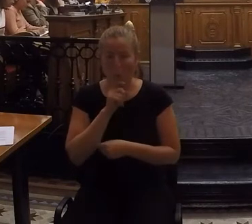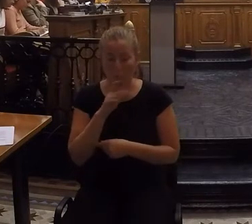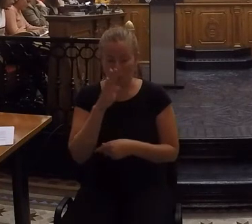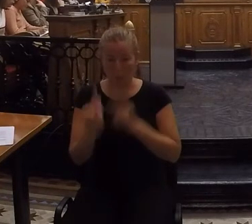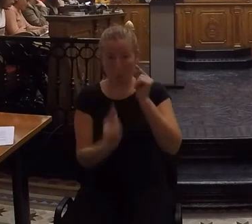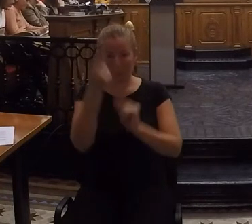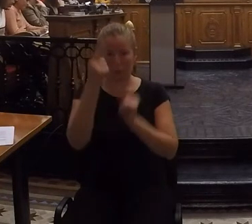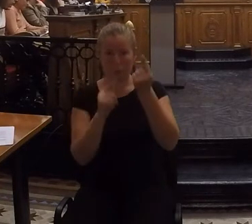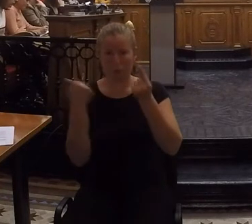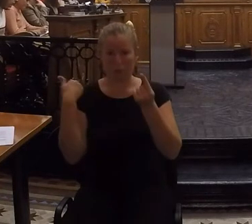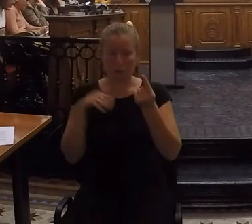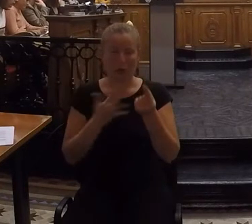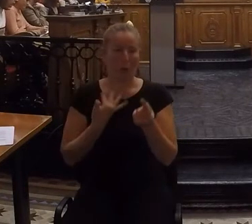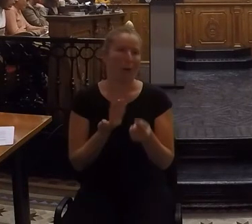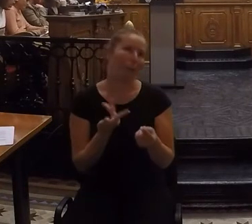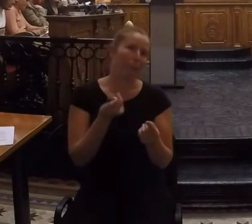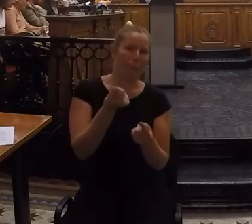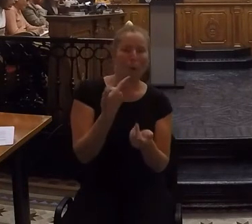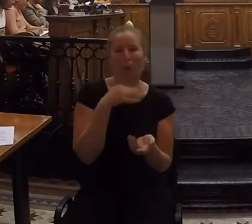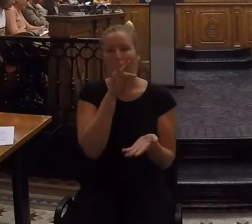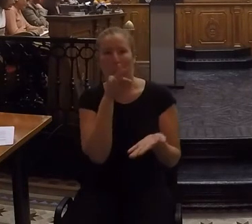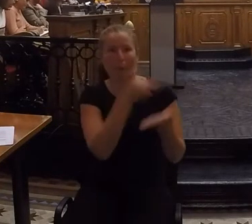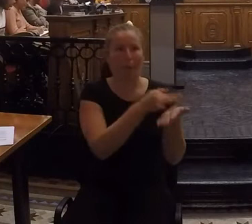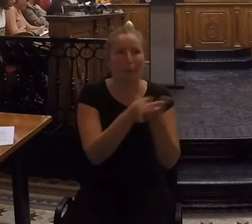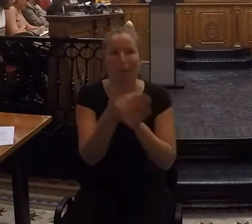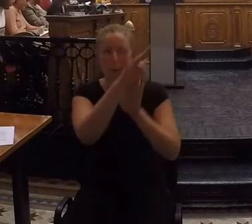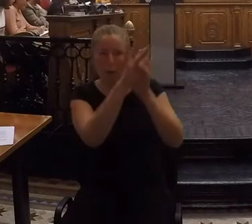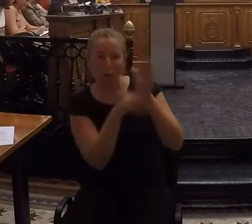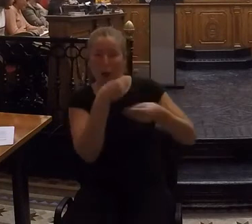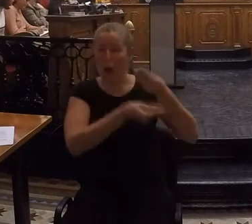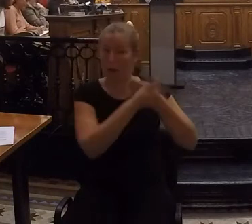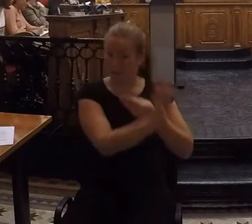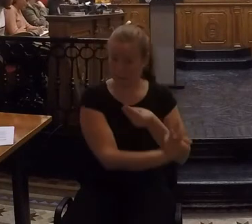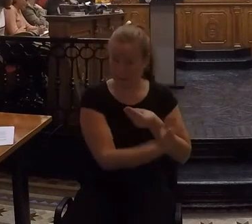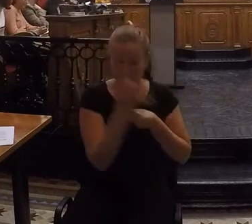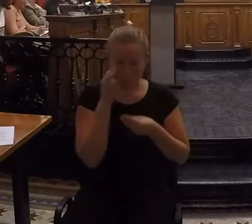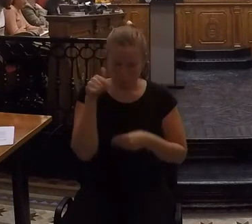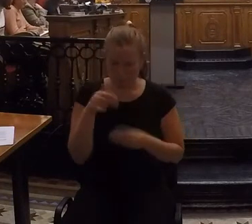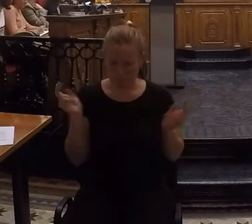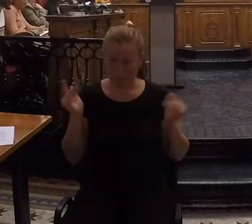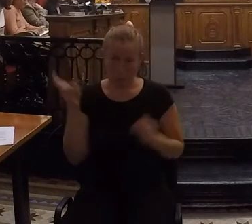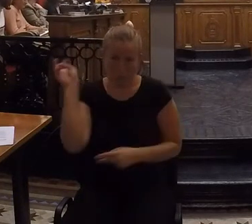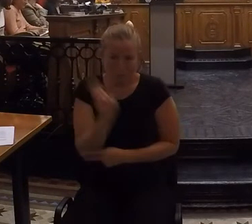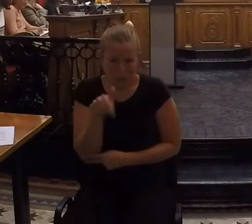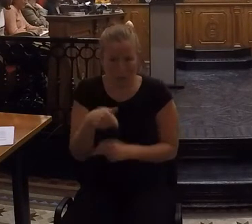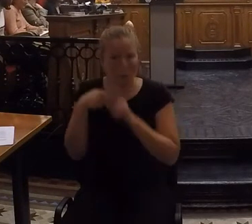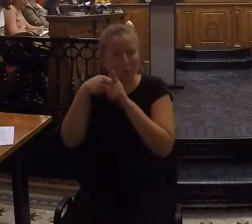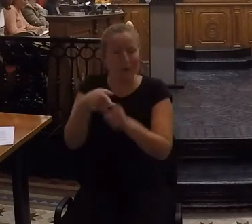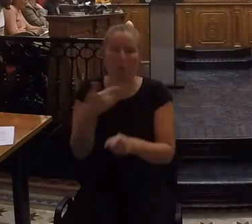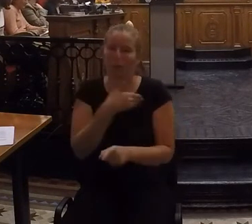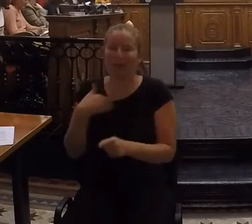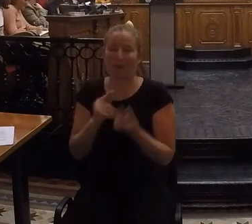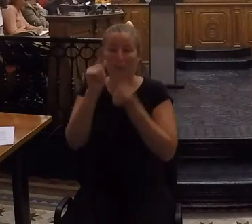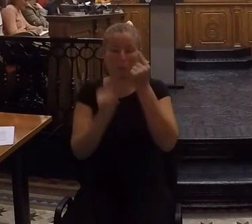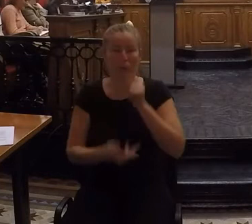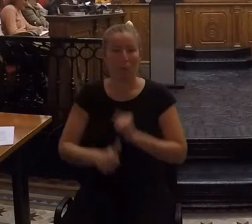está comprometido en otros temas. Tendremos que volver a este mismo salón a modificar el presupuesto que hoy se aprobará. ¿Qué